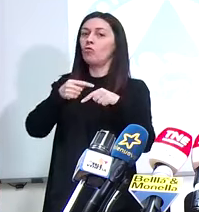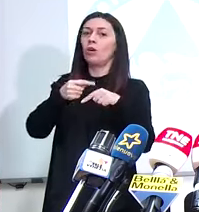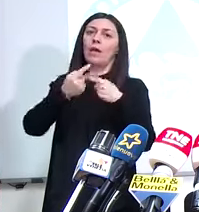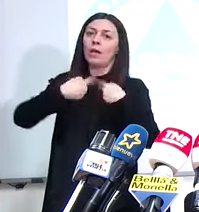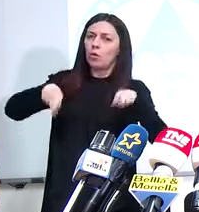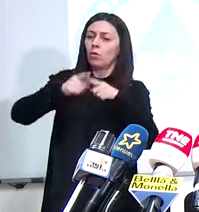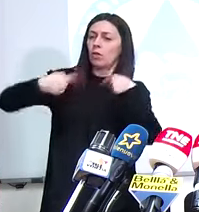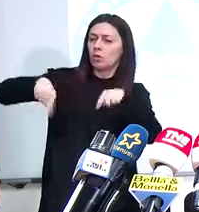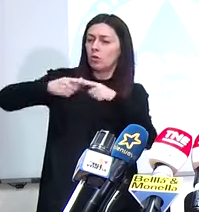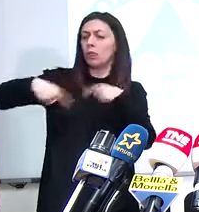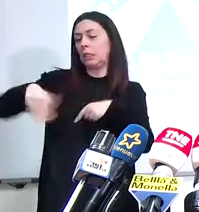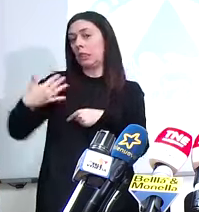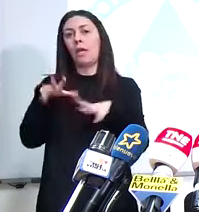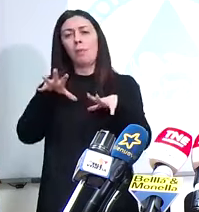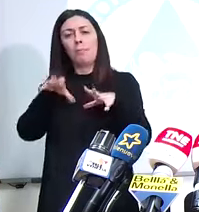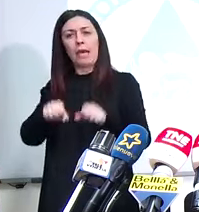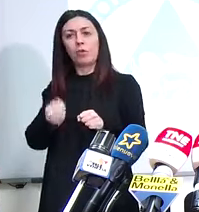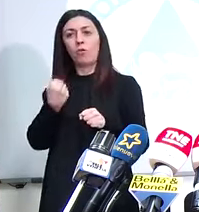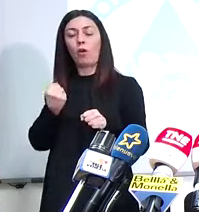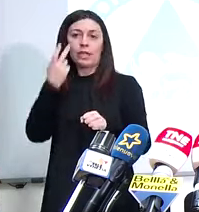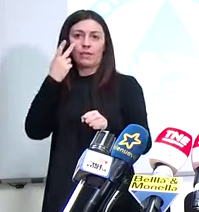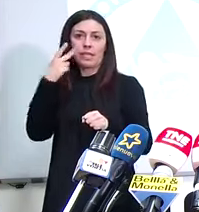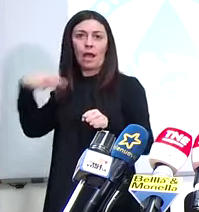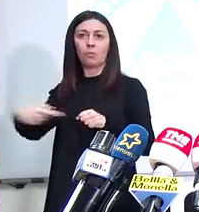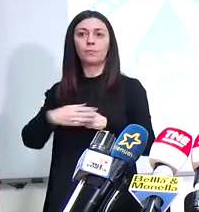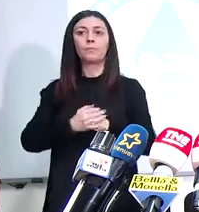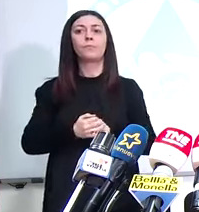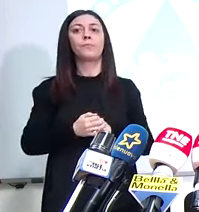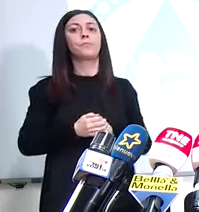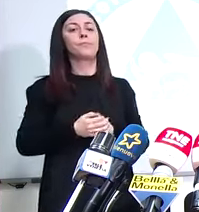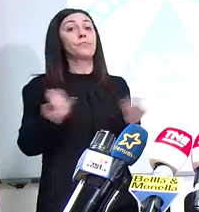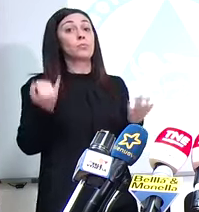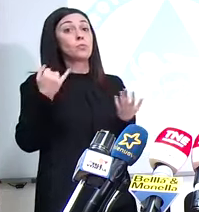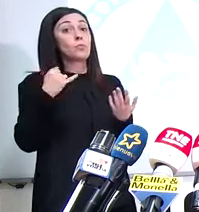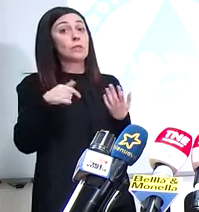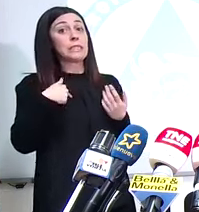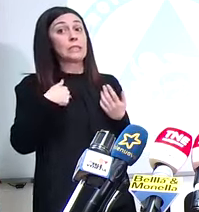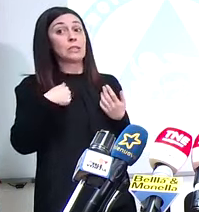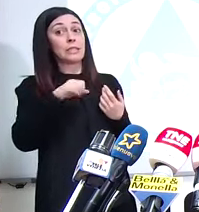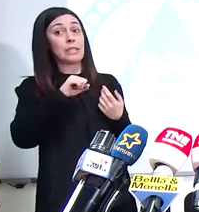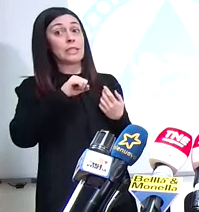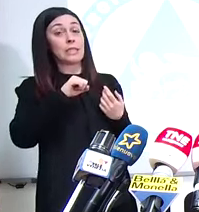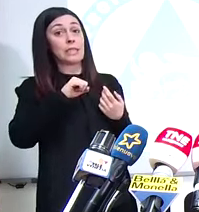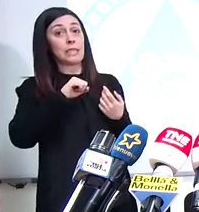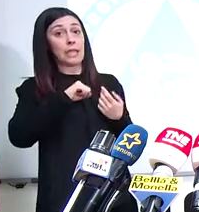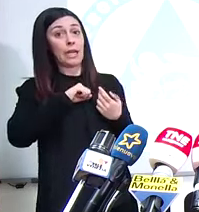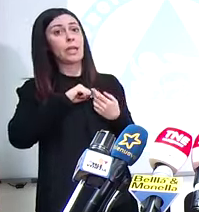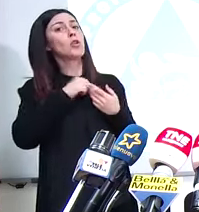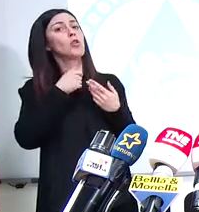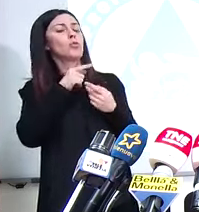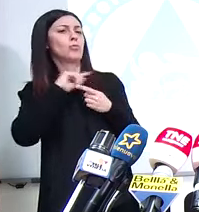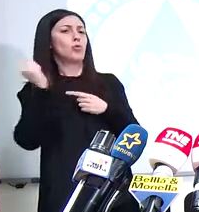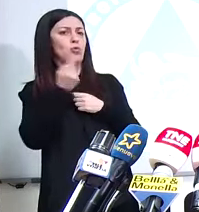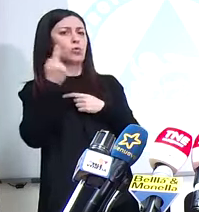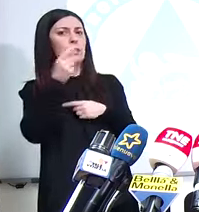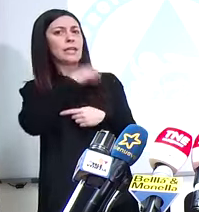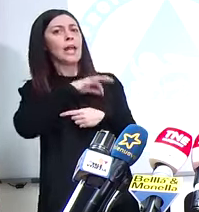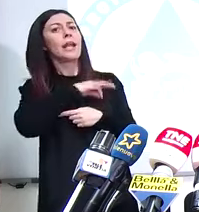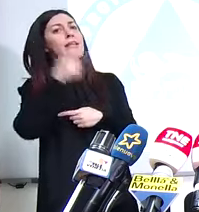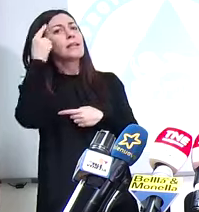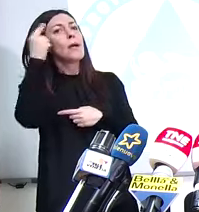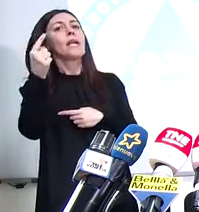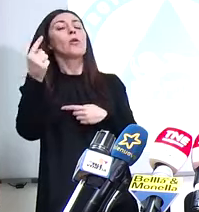di us macchinare un po che non lo fuori è l'ultima cosa che interessa anche gli altri la conferenza stato regioni come sta andando perché si parlava di confini